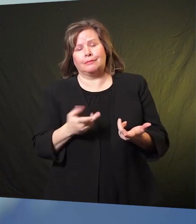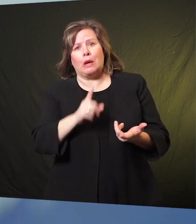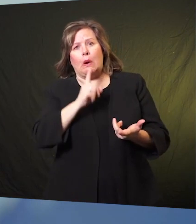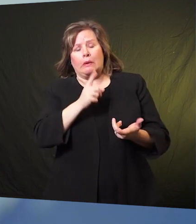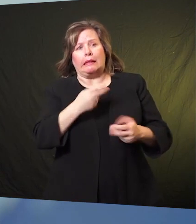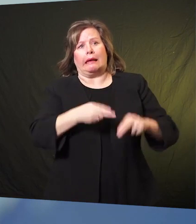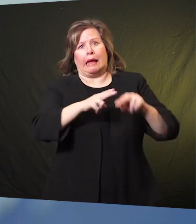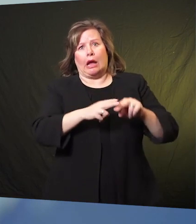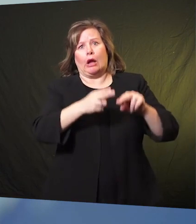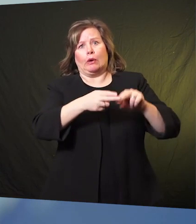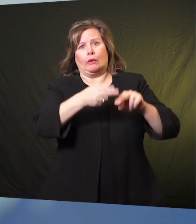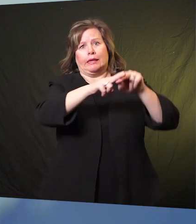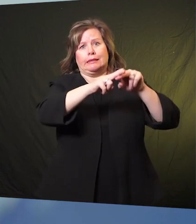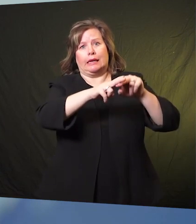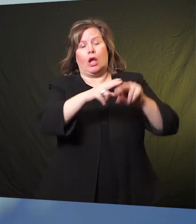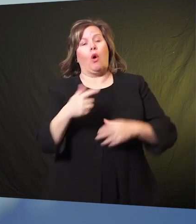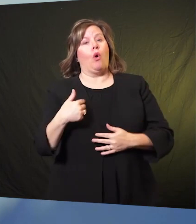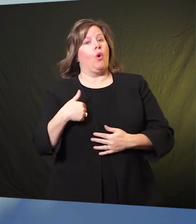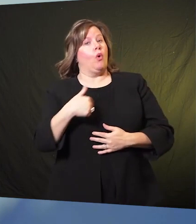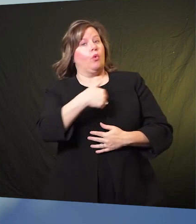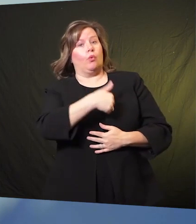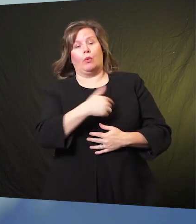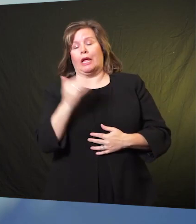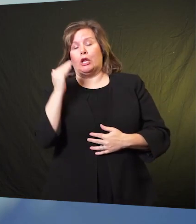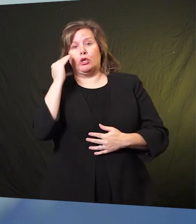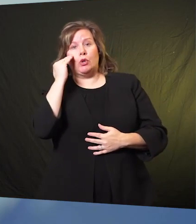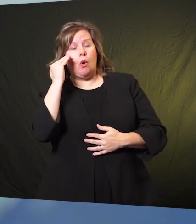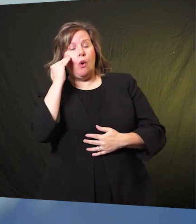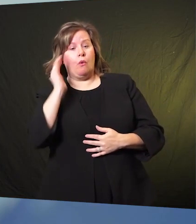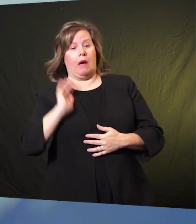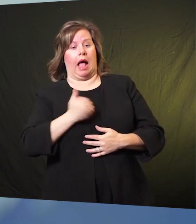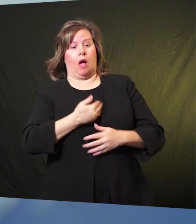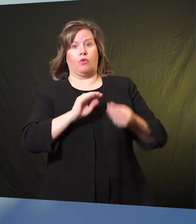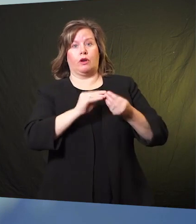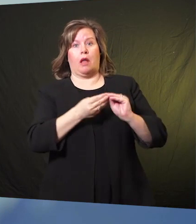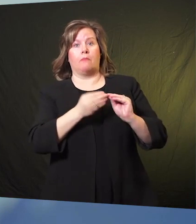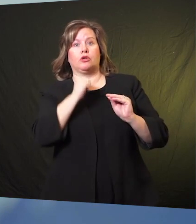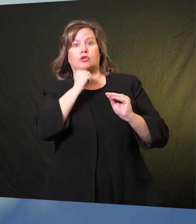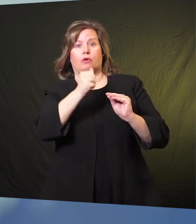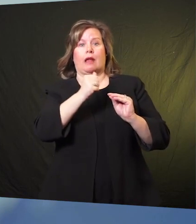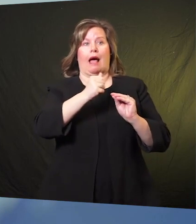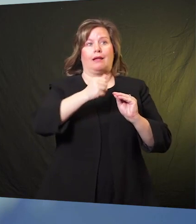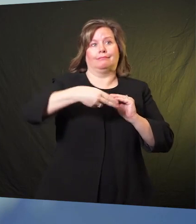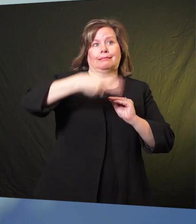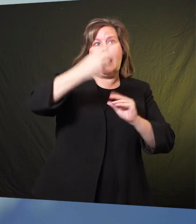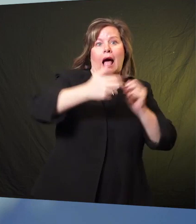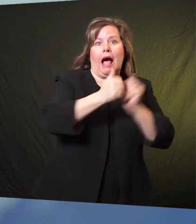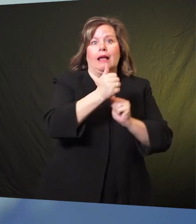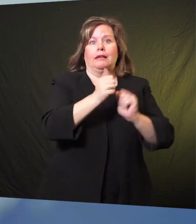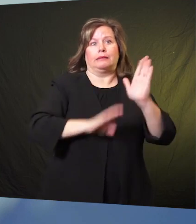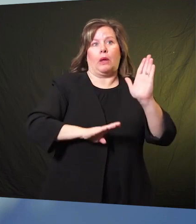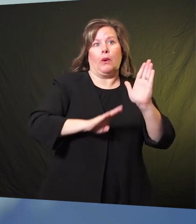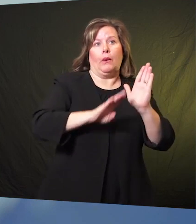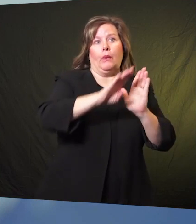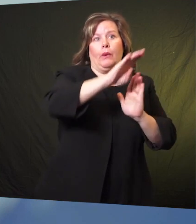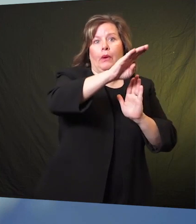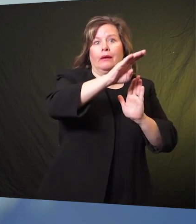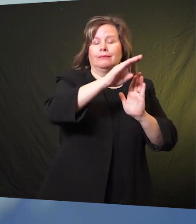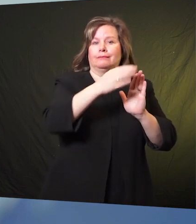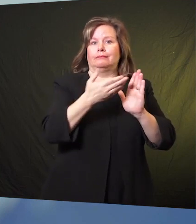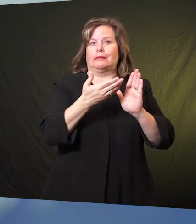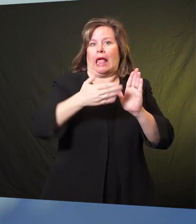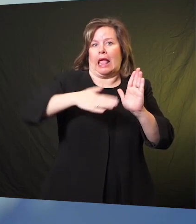todavía aquí en el condado de kent o en realidad probablemente en cualquier lugar del en el oeste de michigan y estamos experimentando